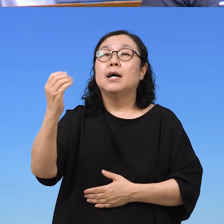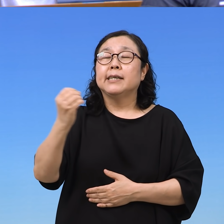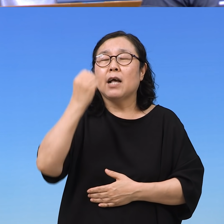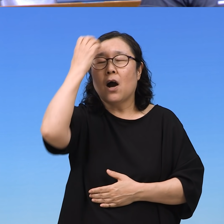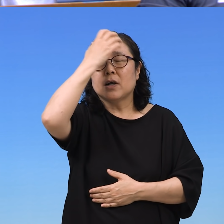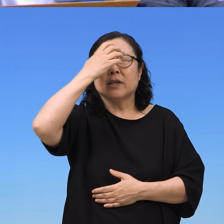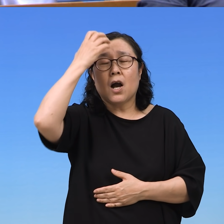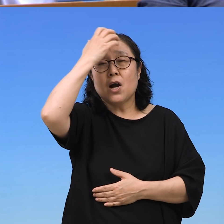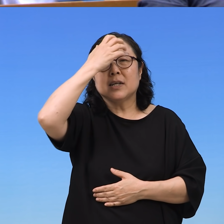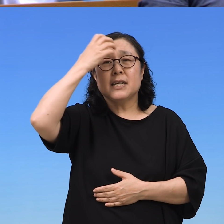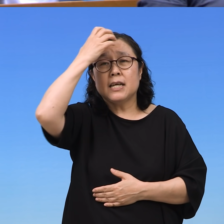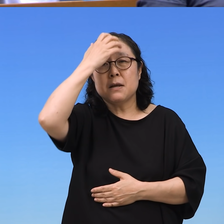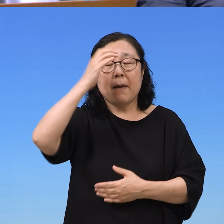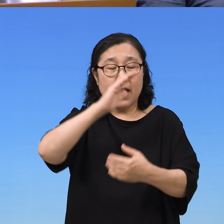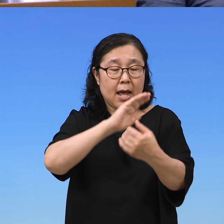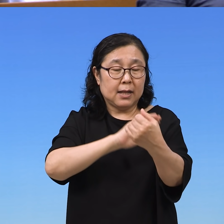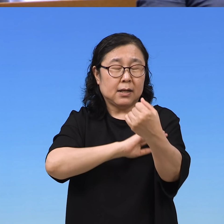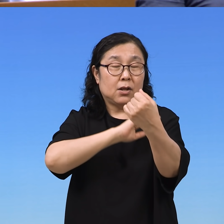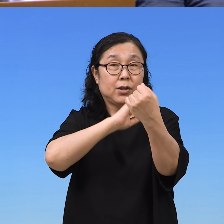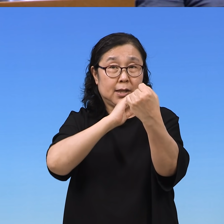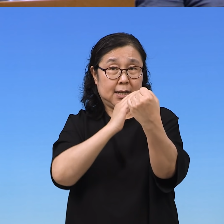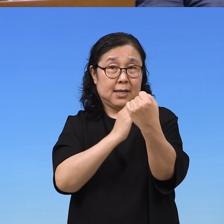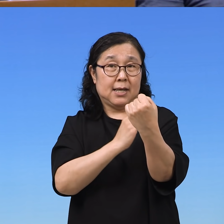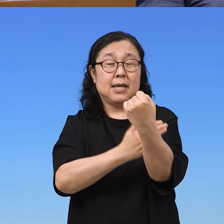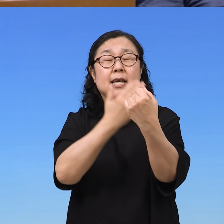능력, 성령님의 권능이